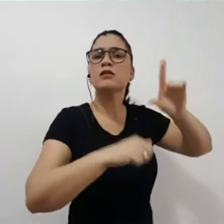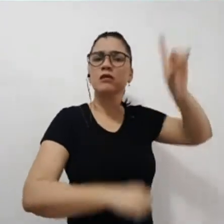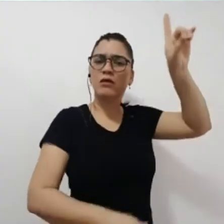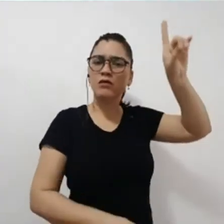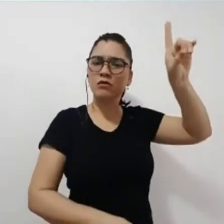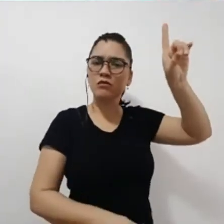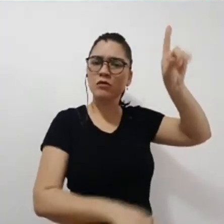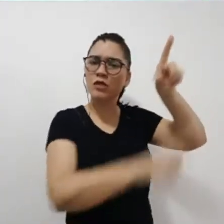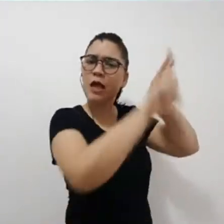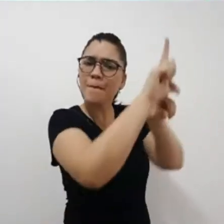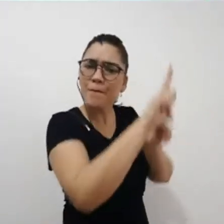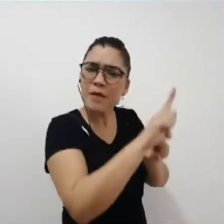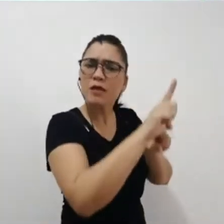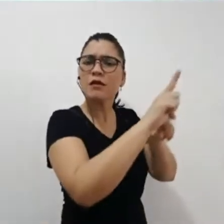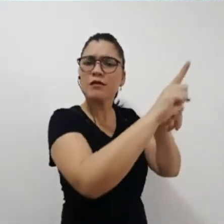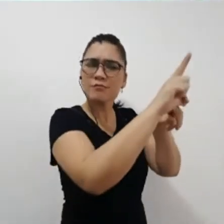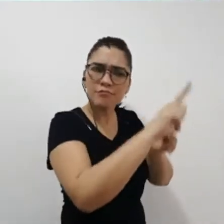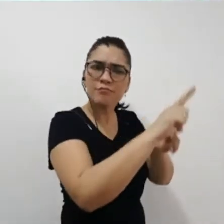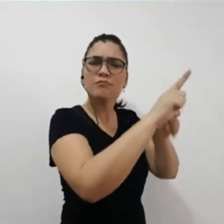Dependente do alimento do Pai.